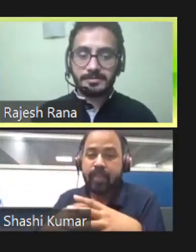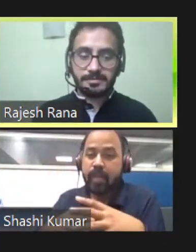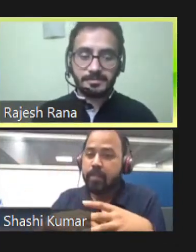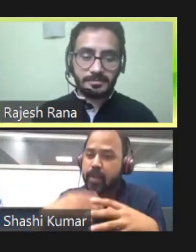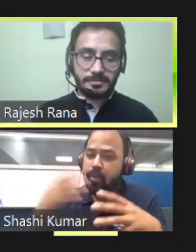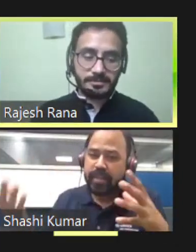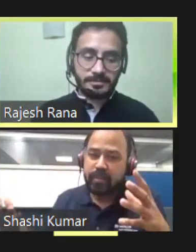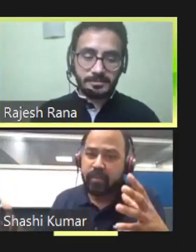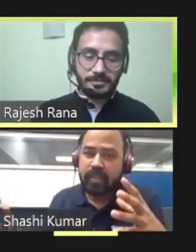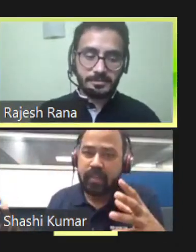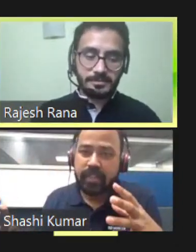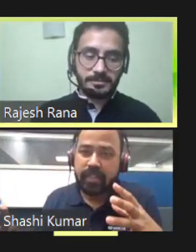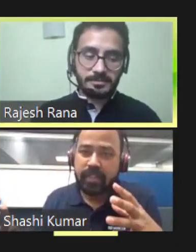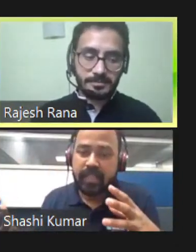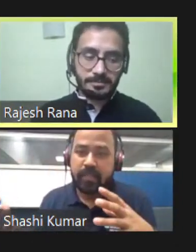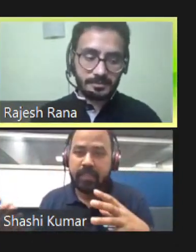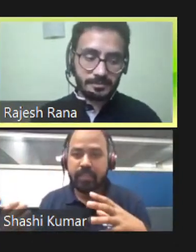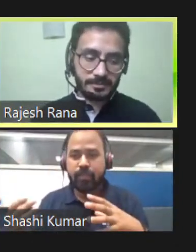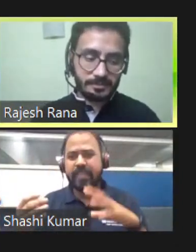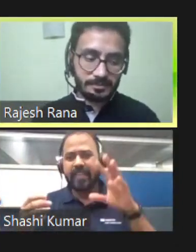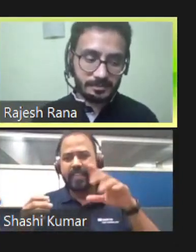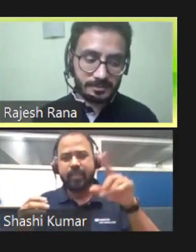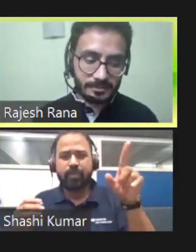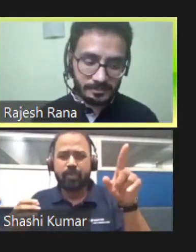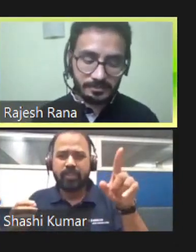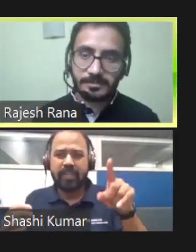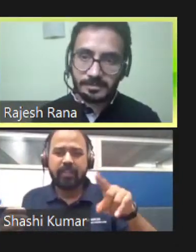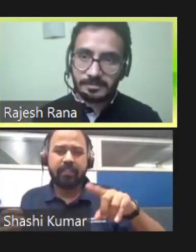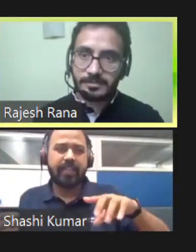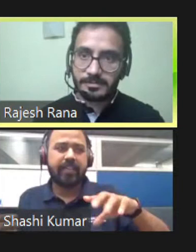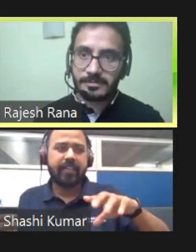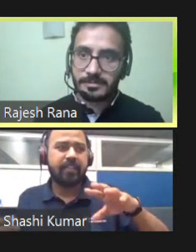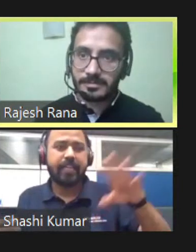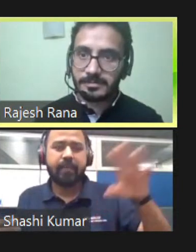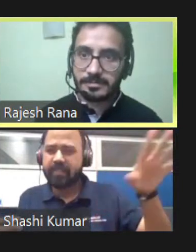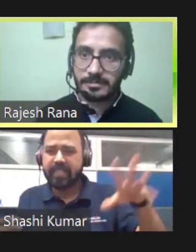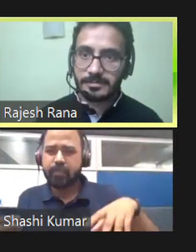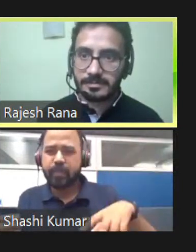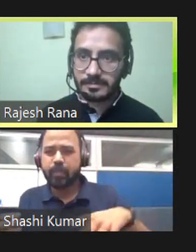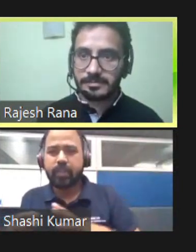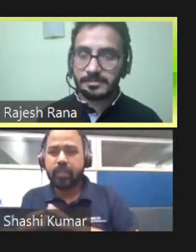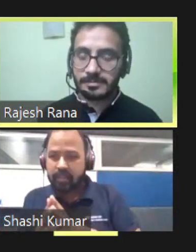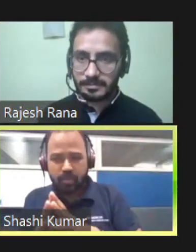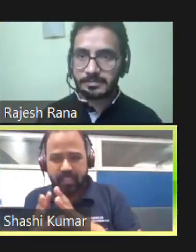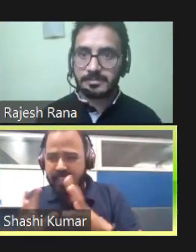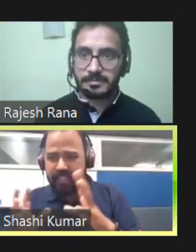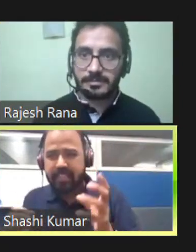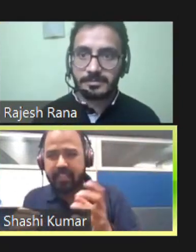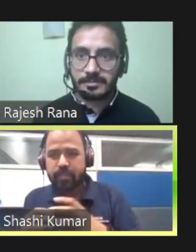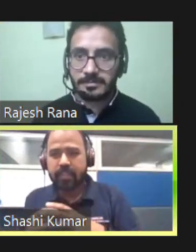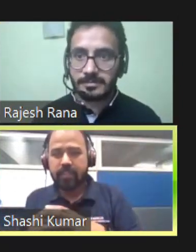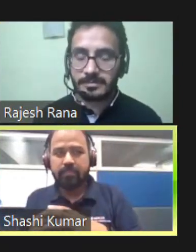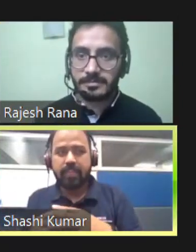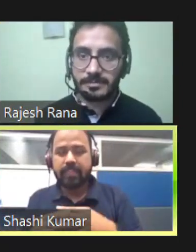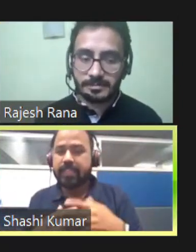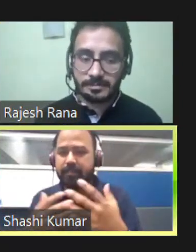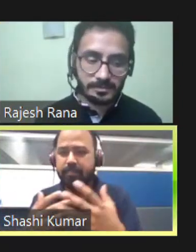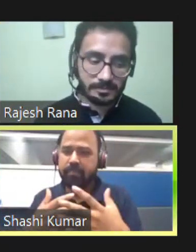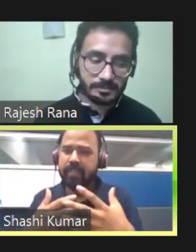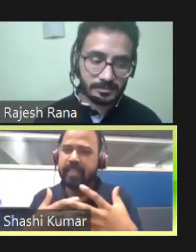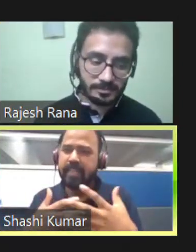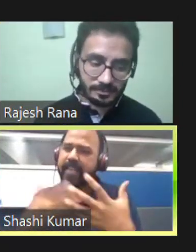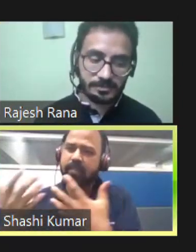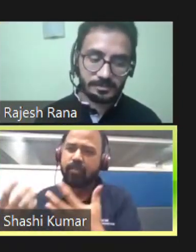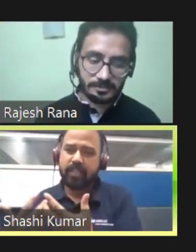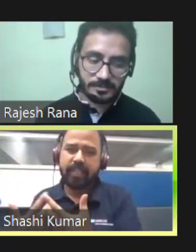करना, म्यूट नहीं बोलना होता है कभी किसी को कि है यू राइट, दैट पर्सन इज म्यूट। तो ये कुछ अच्छे